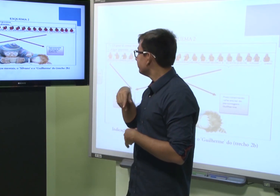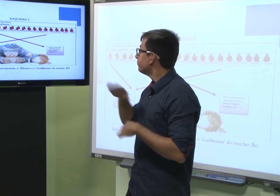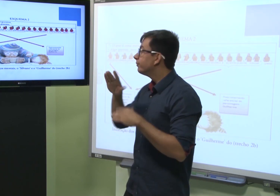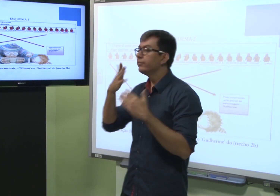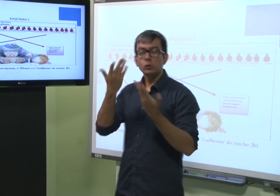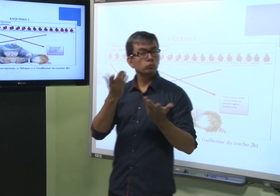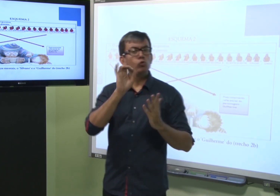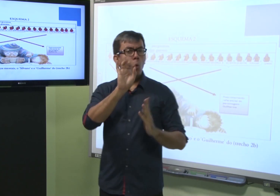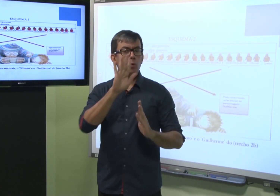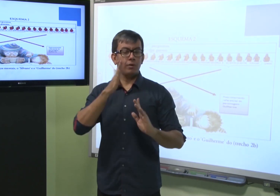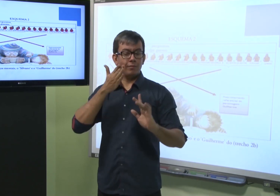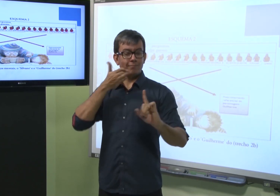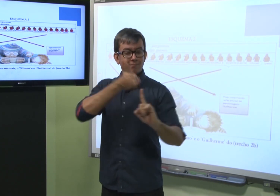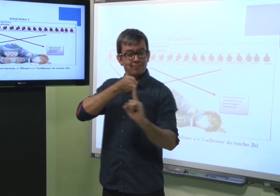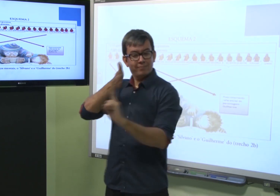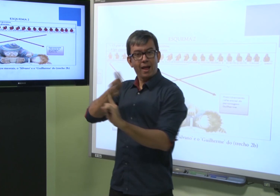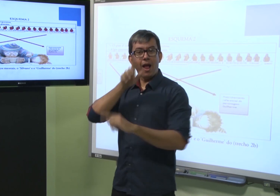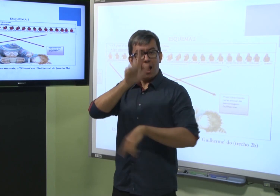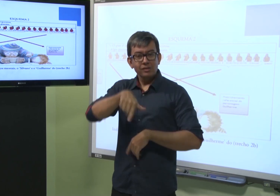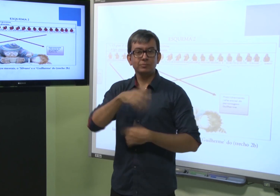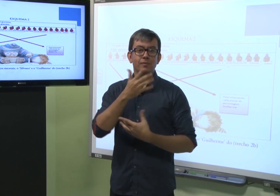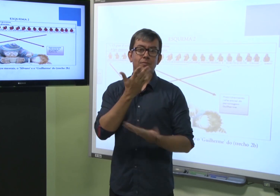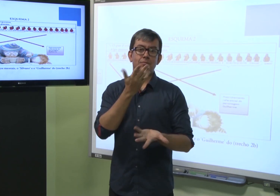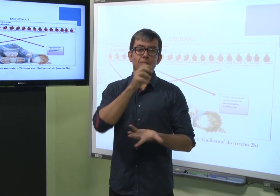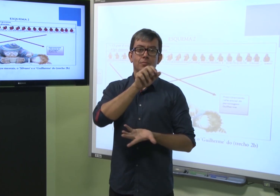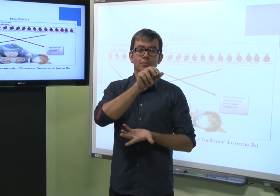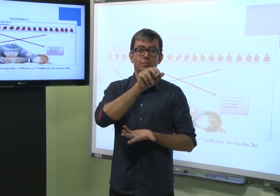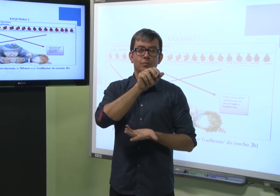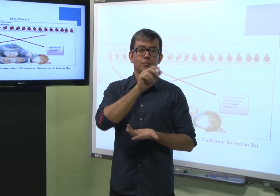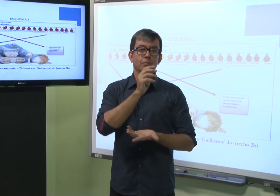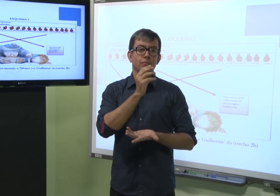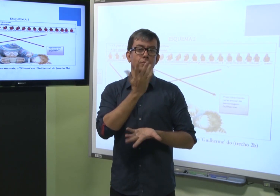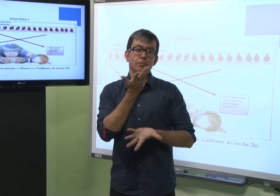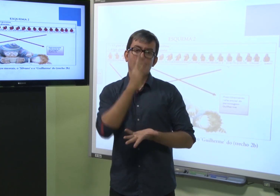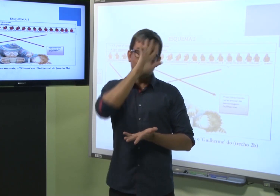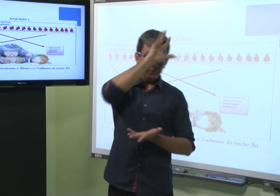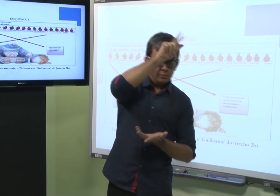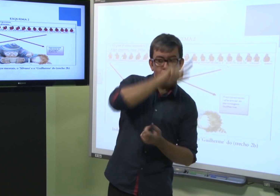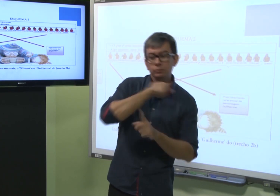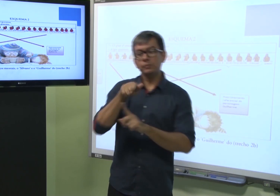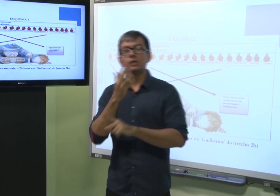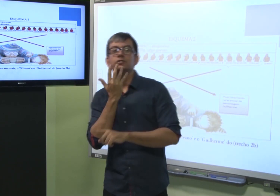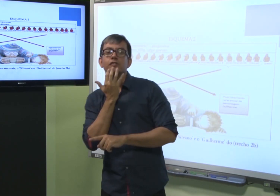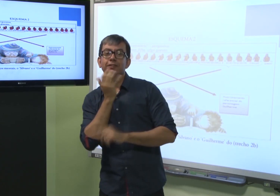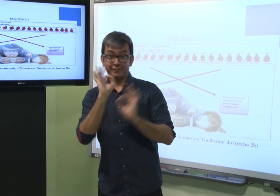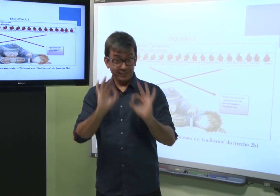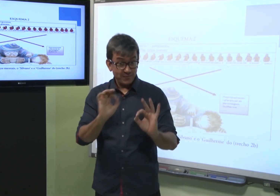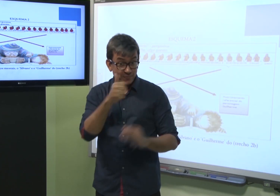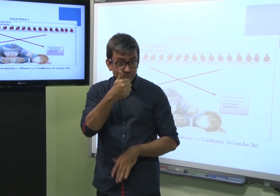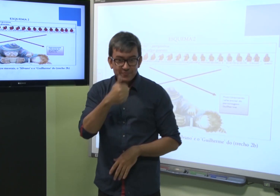Então é importante marcar os referentes, ok?